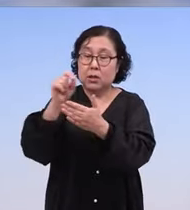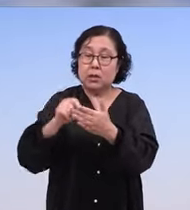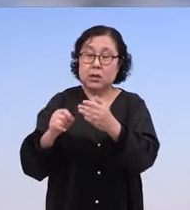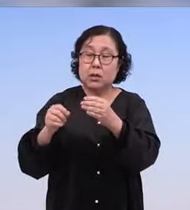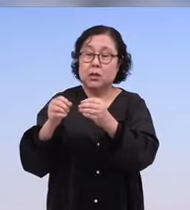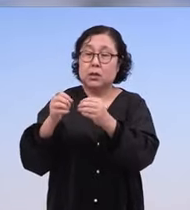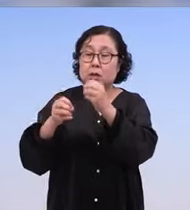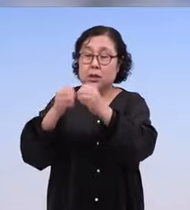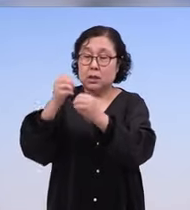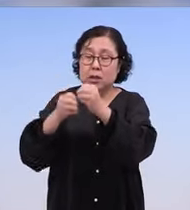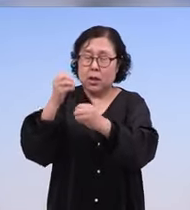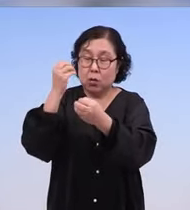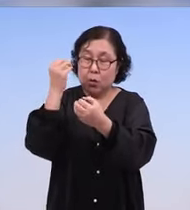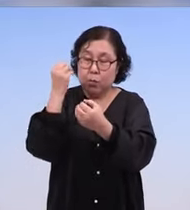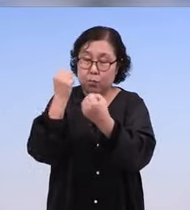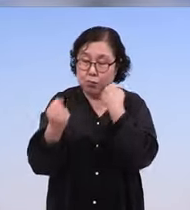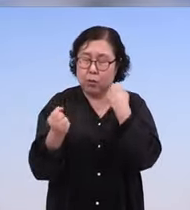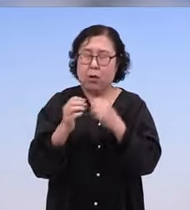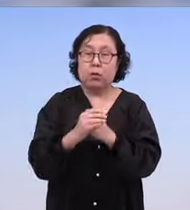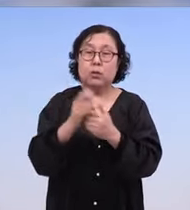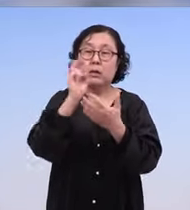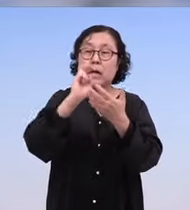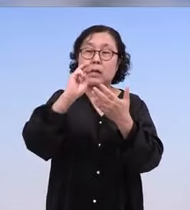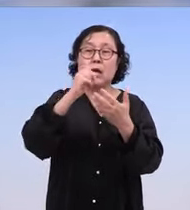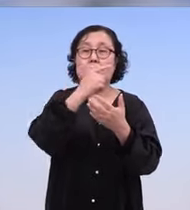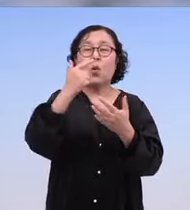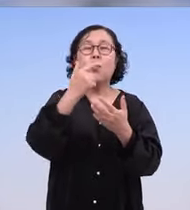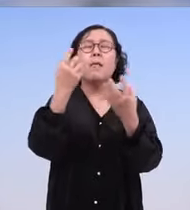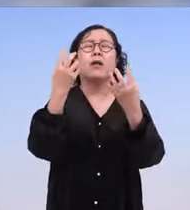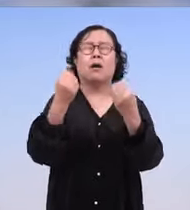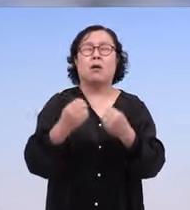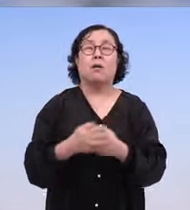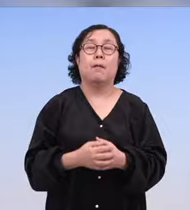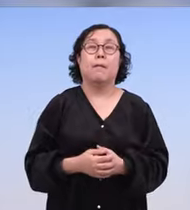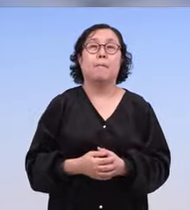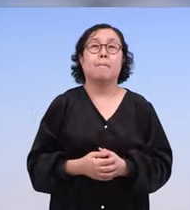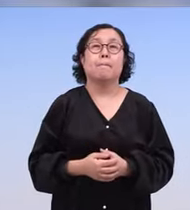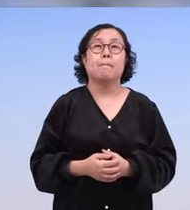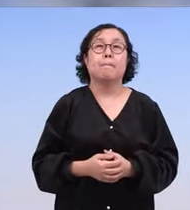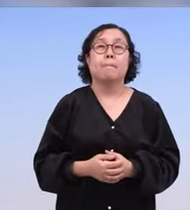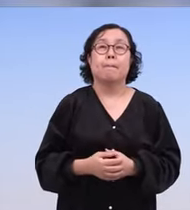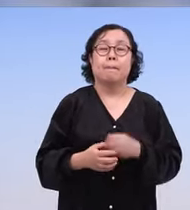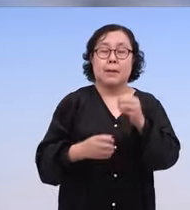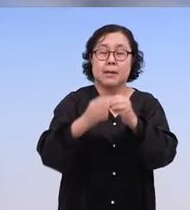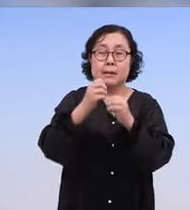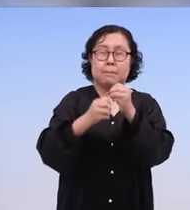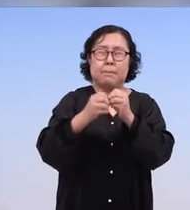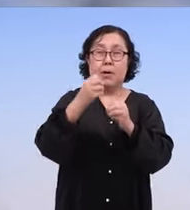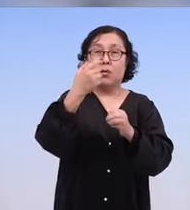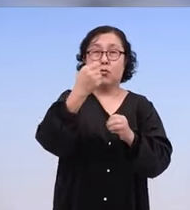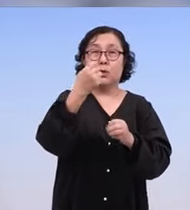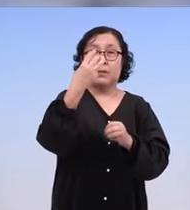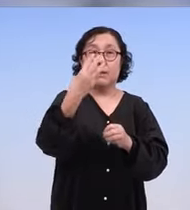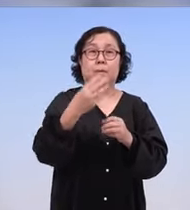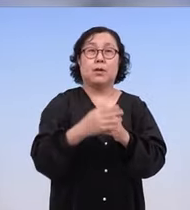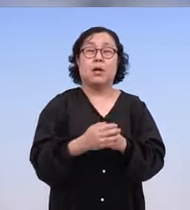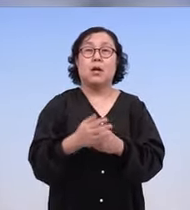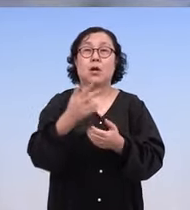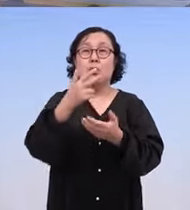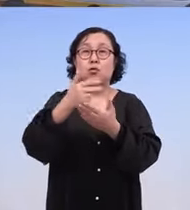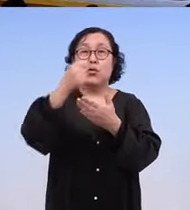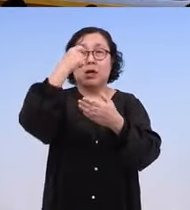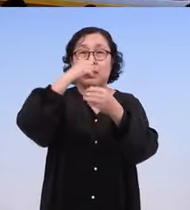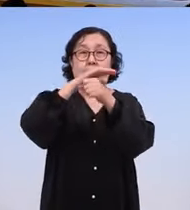너무 밝은 거예요. 찬양이 너무 많은 겁니다. 자, 예를 들어 볼게요. 시편 63편 3절 4절을